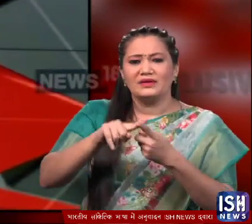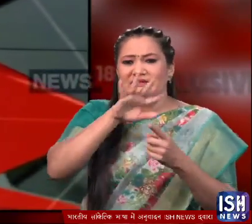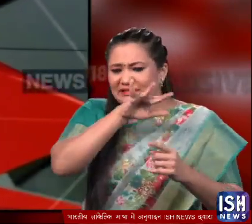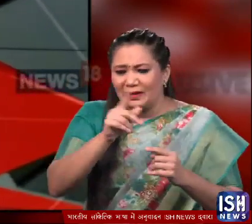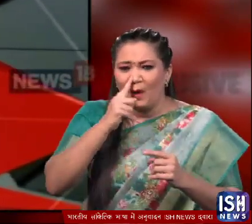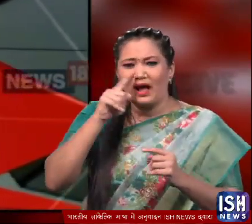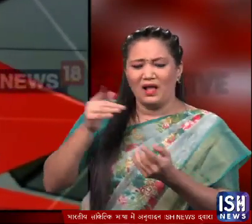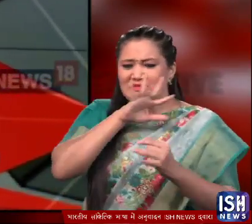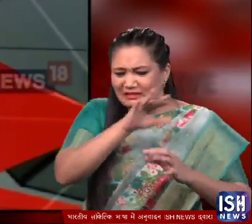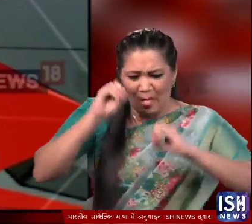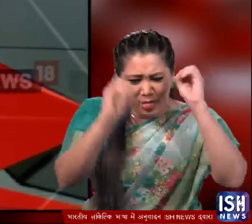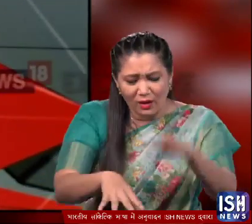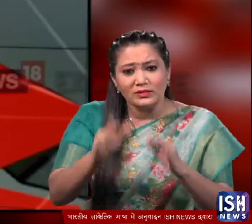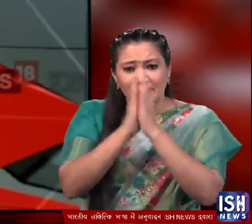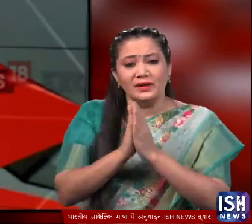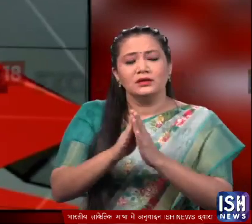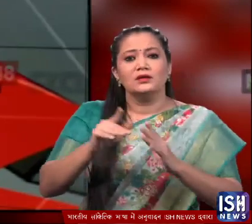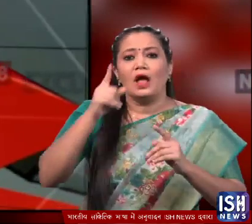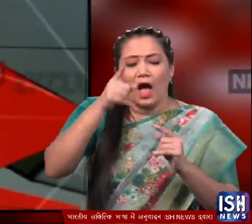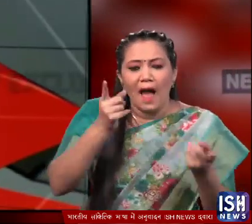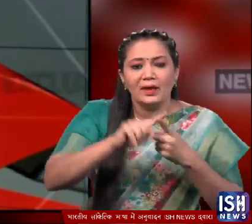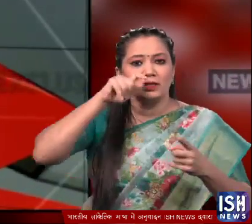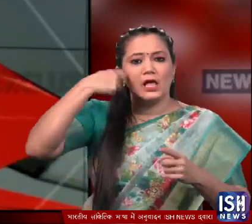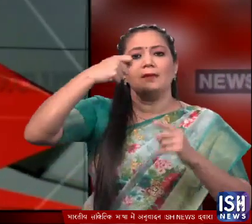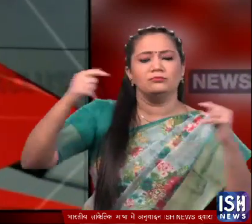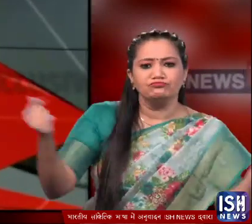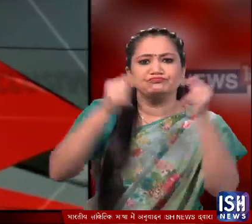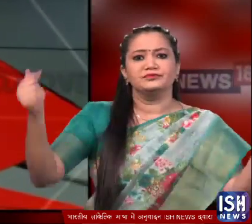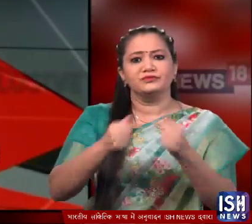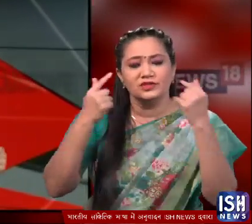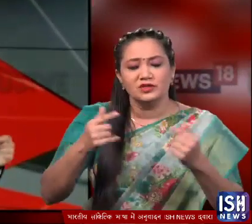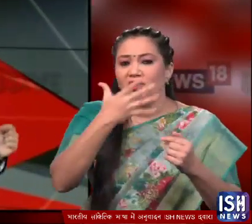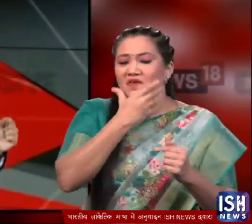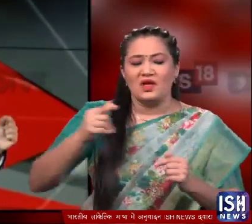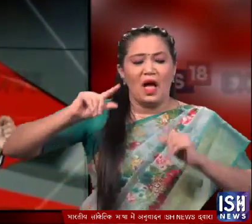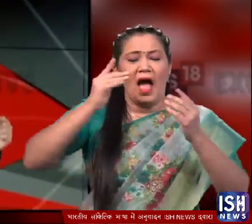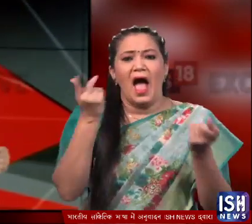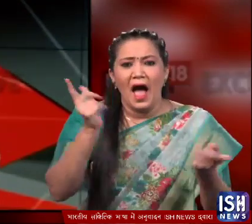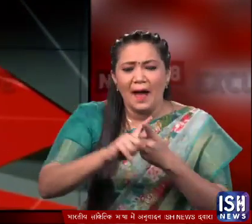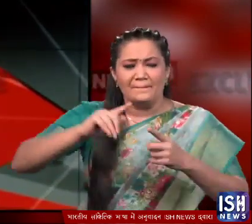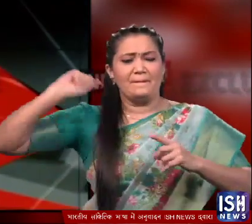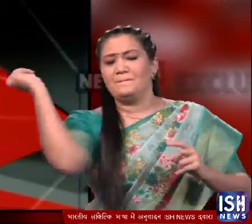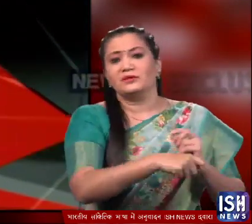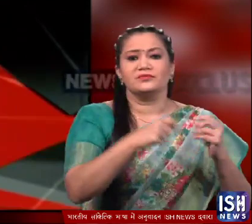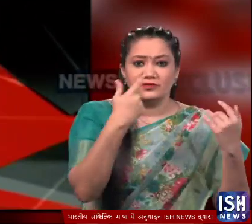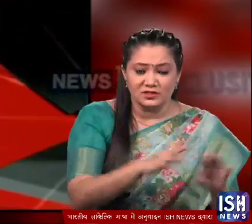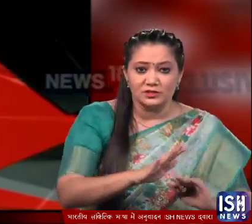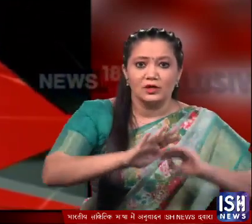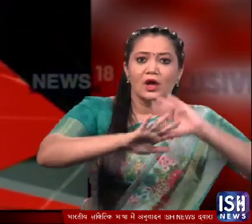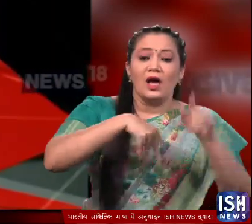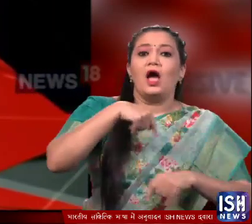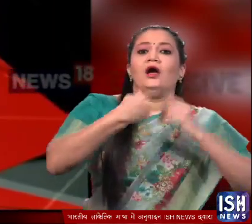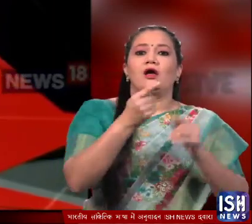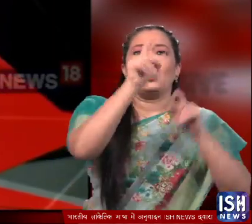कूड़ा फेंकने पर कुछ दिन पहले उनका गांव के मुखिया के साथ झगड़ा हुआ और गुस्से में साधु ने मुखिया पर फरसा चला दिया,